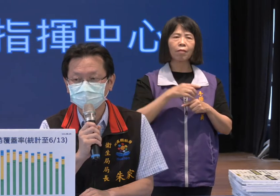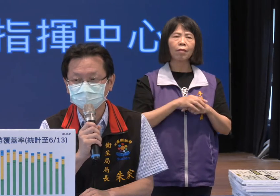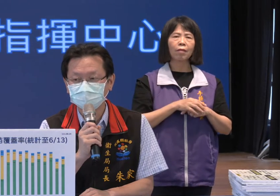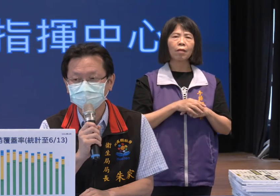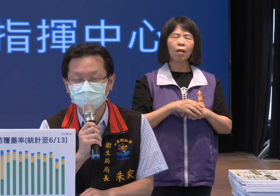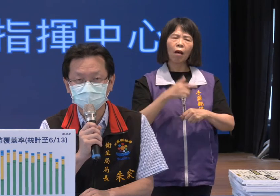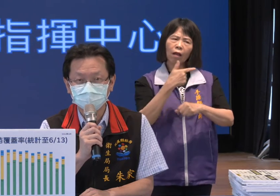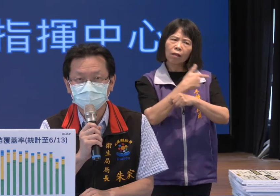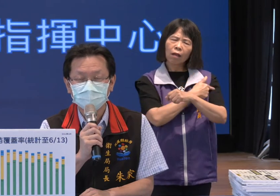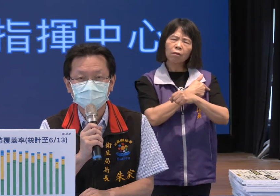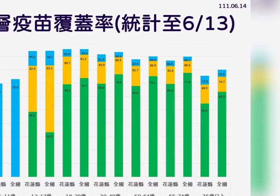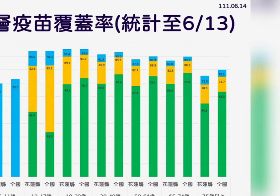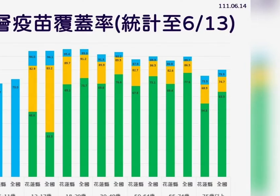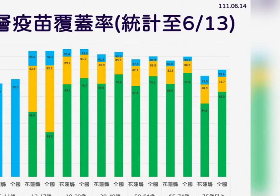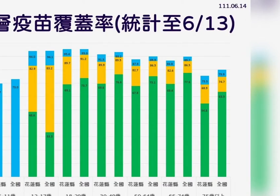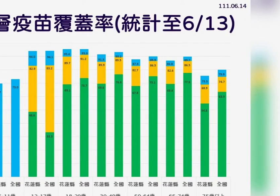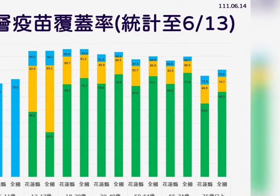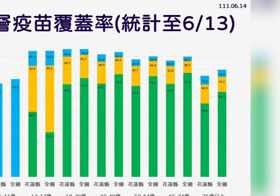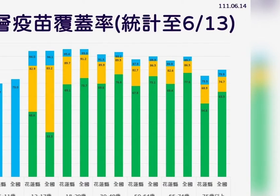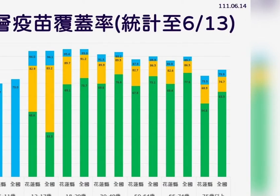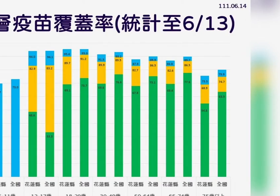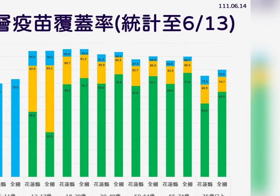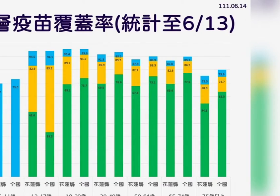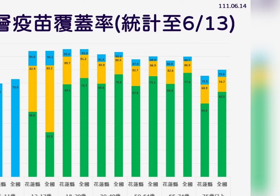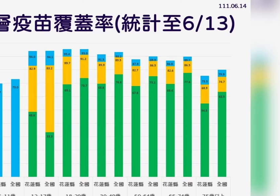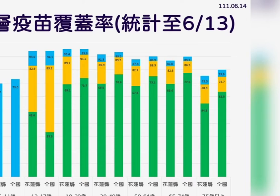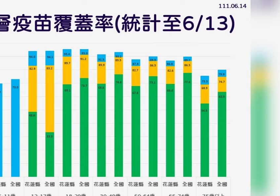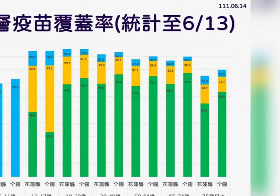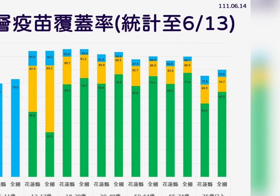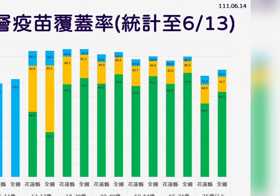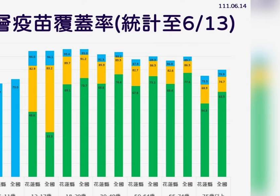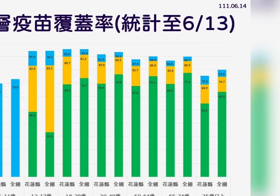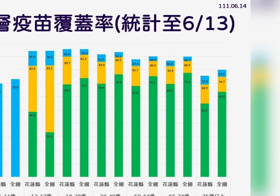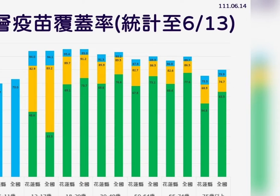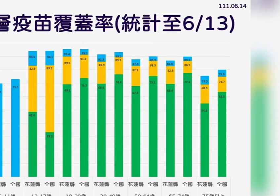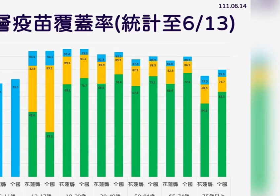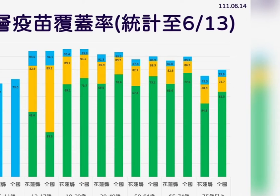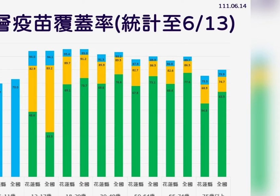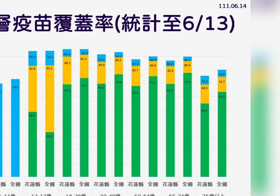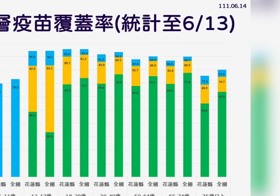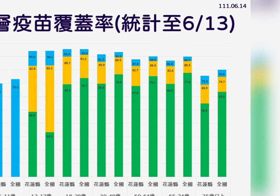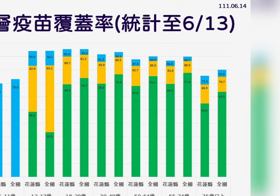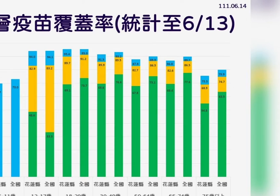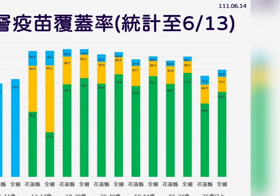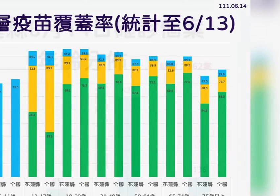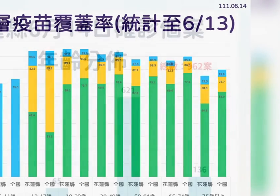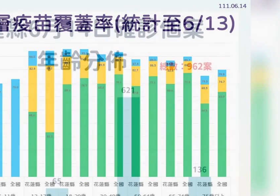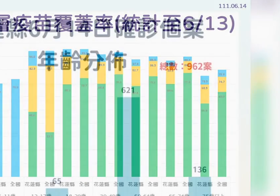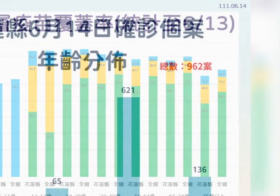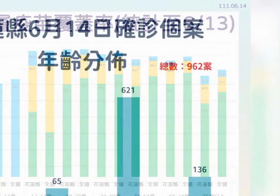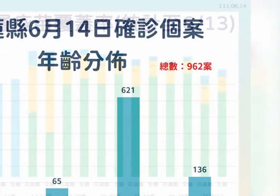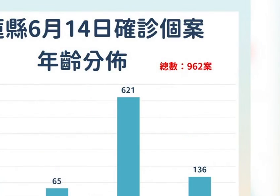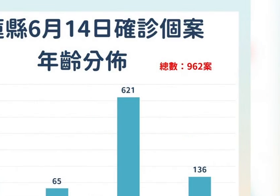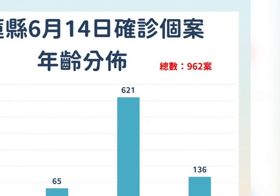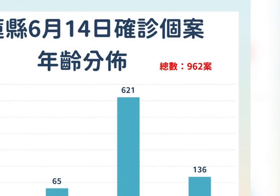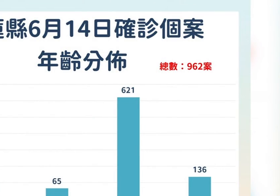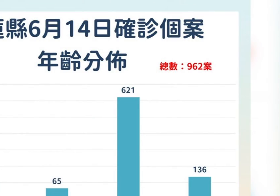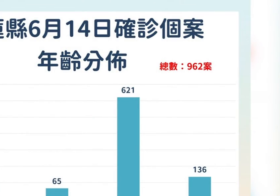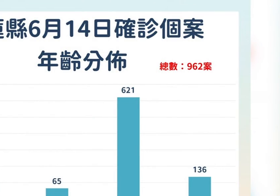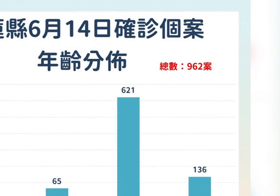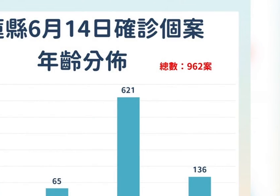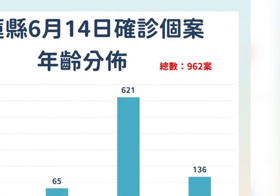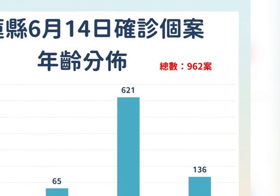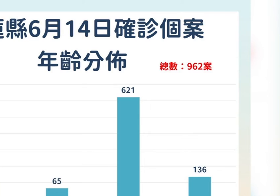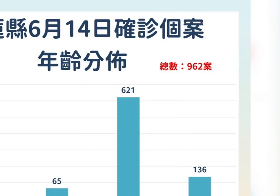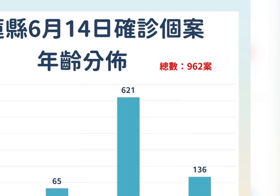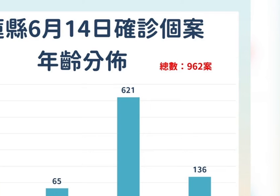覆盖率就稍微偏低，年龄越高好像这个疫苗的覆盖率就越低哈。但是呢，事实上